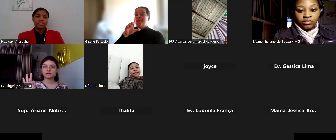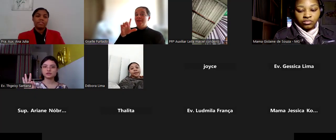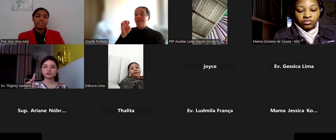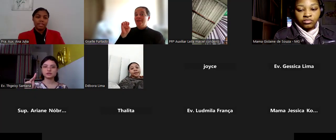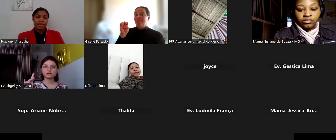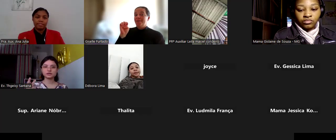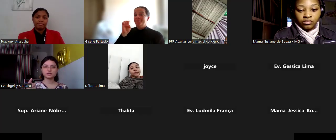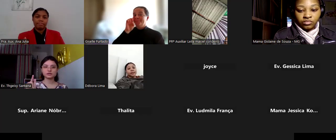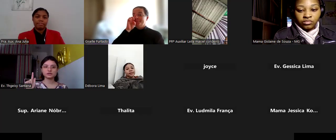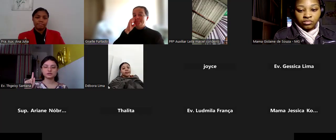Gisele.